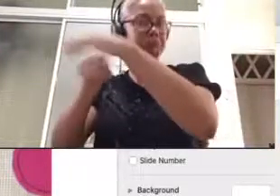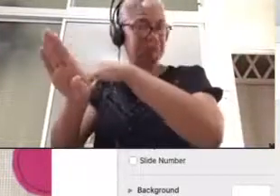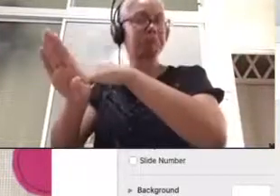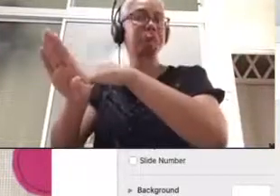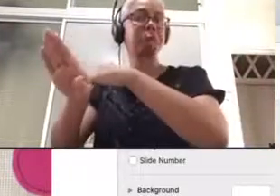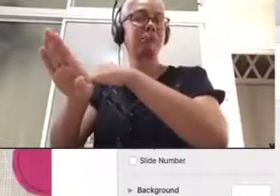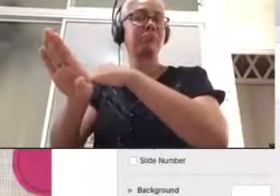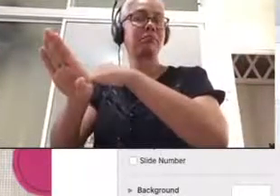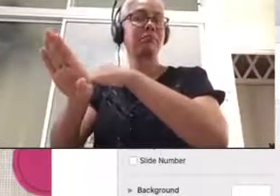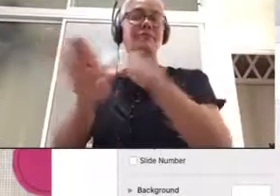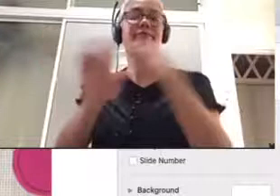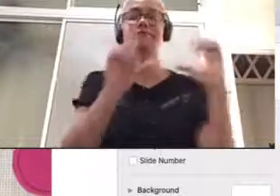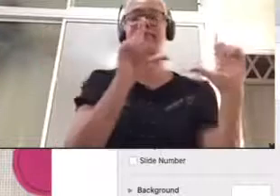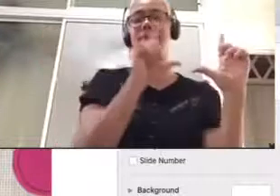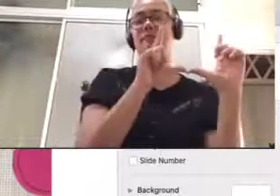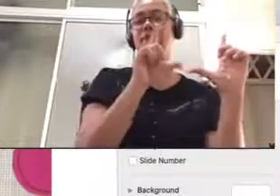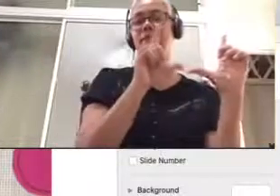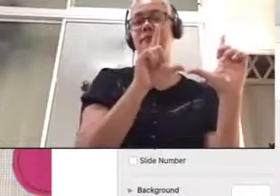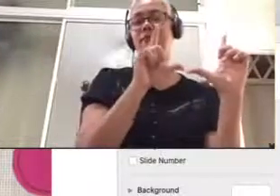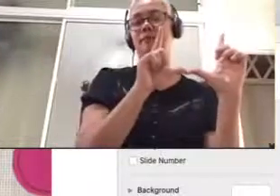Pero Cuadrito no puede entrar.